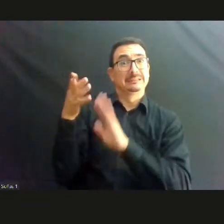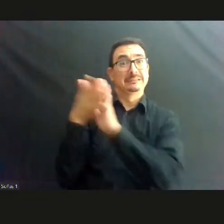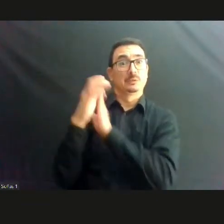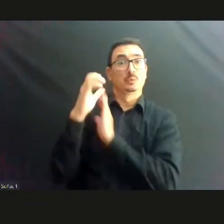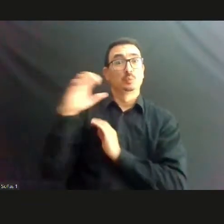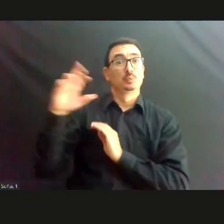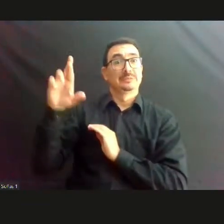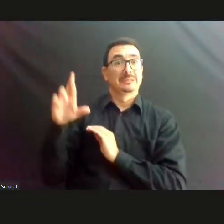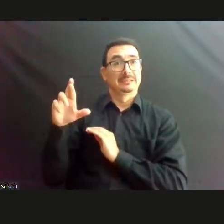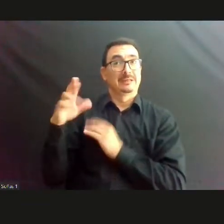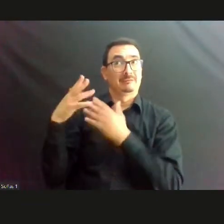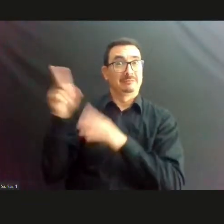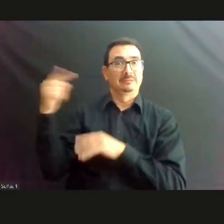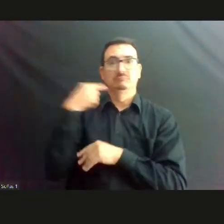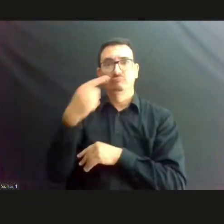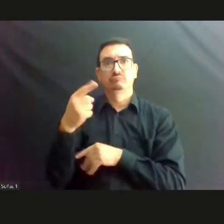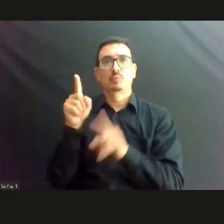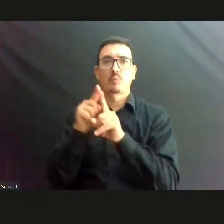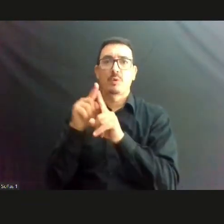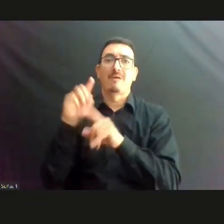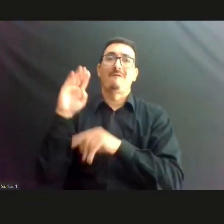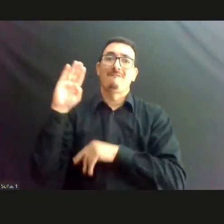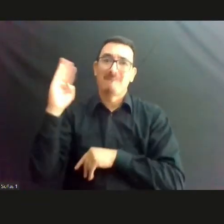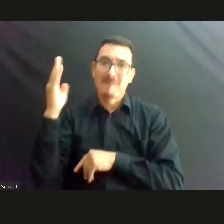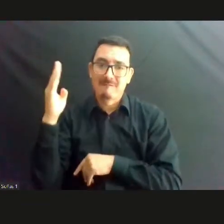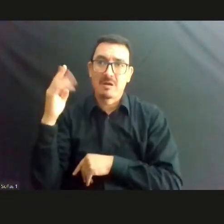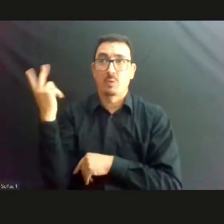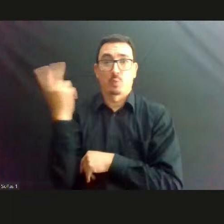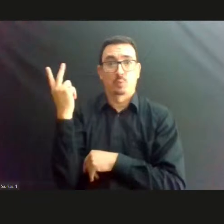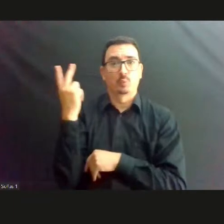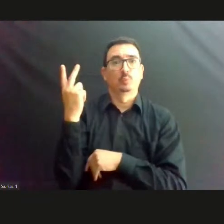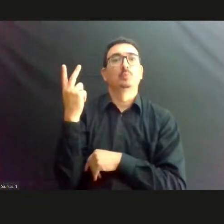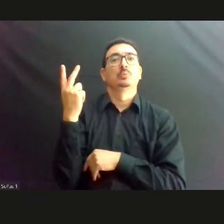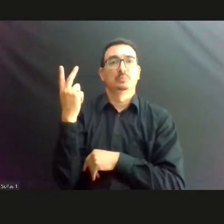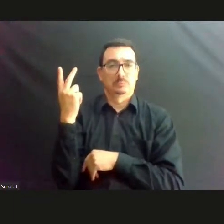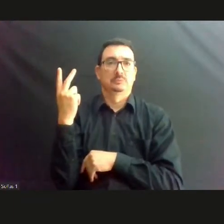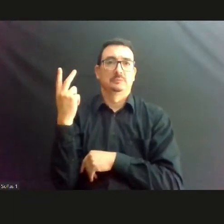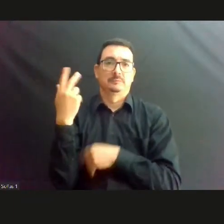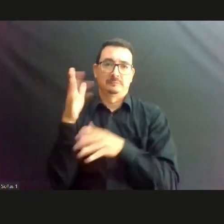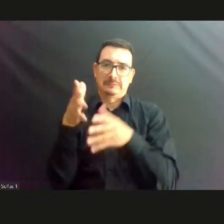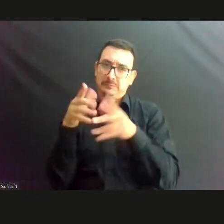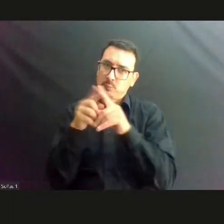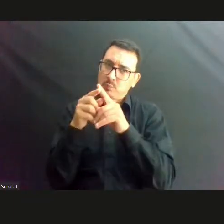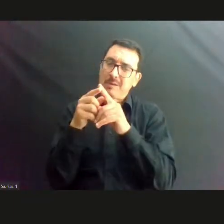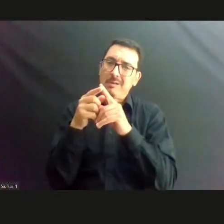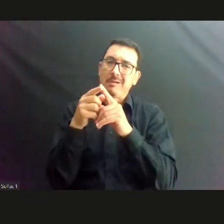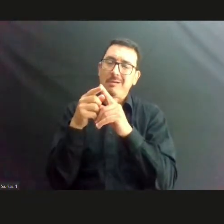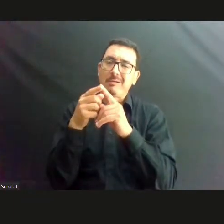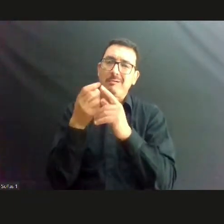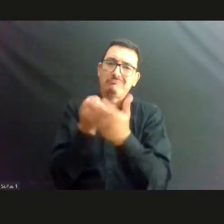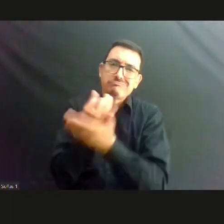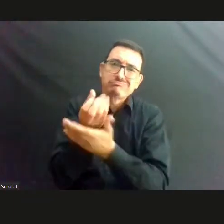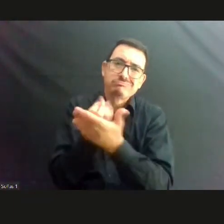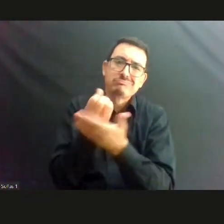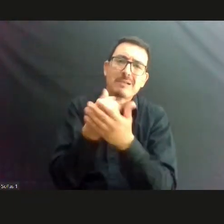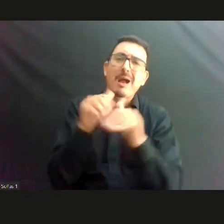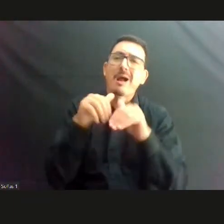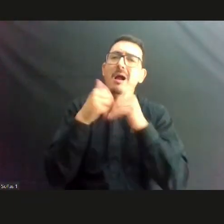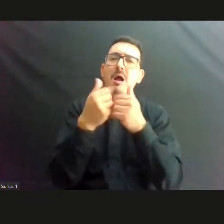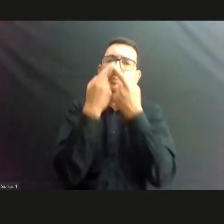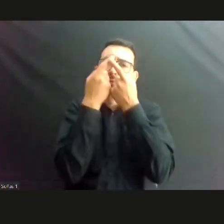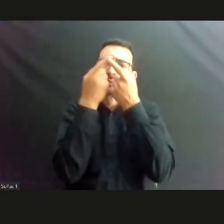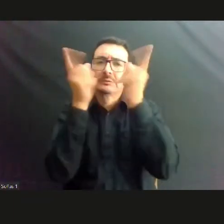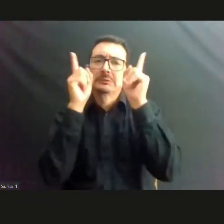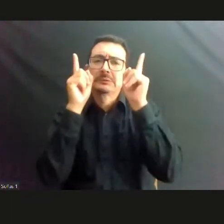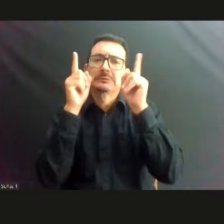también en alianza con la Konrad Adenauer, cómo efectivamente avanzar hacia una estrategia